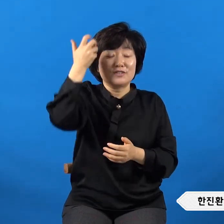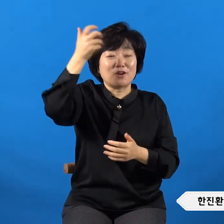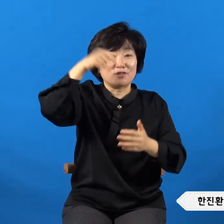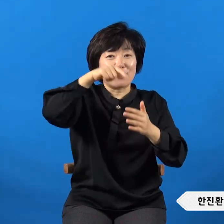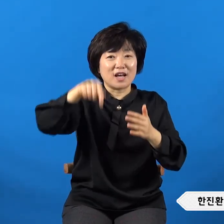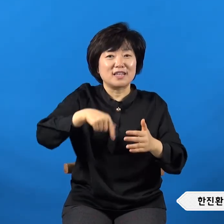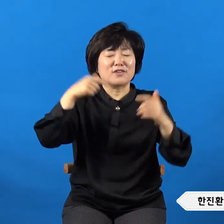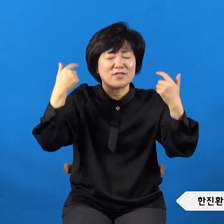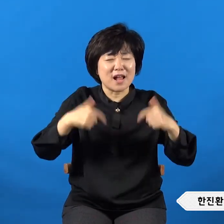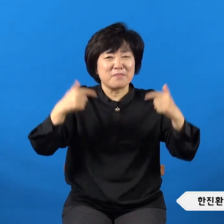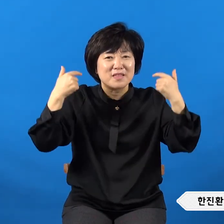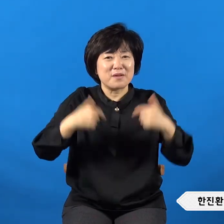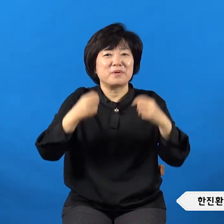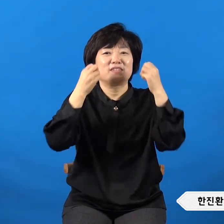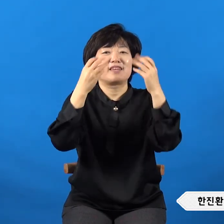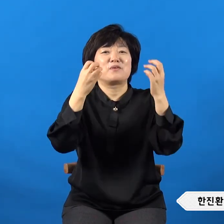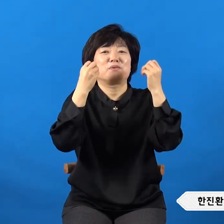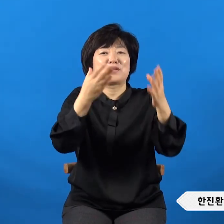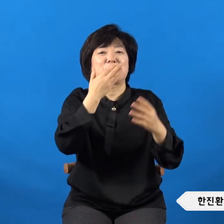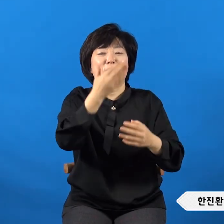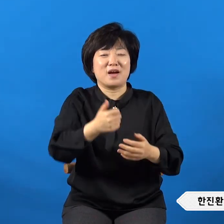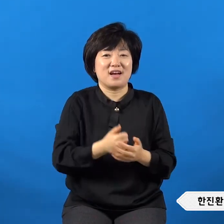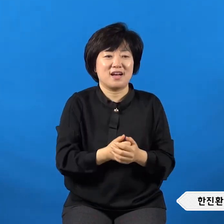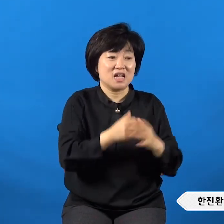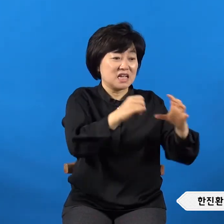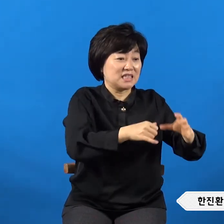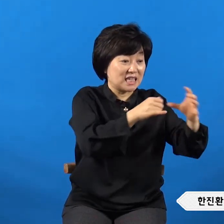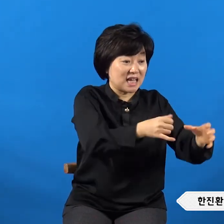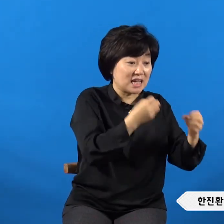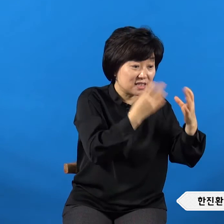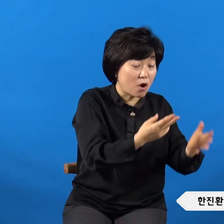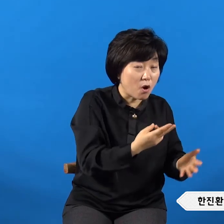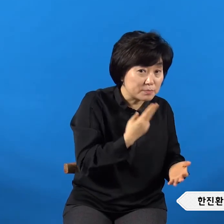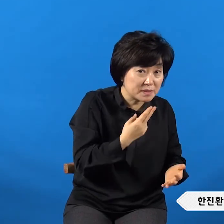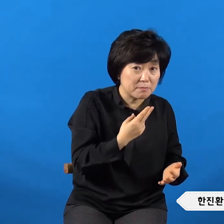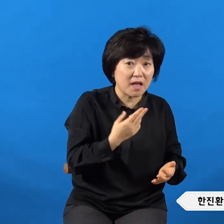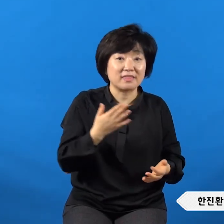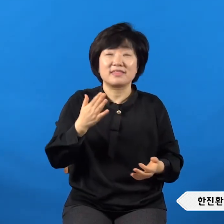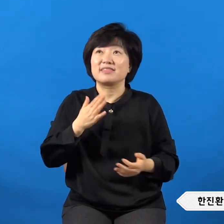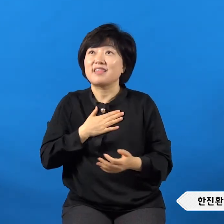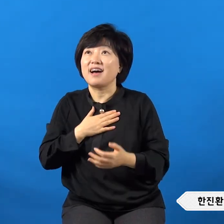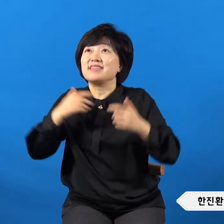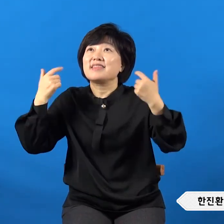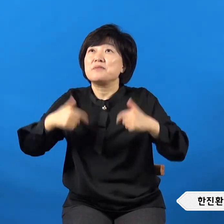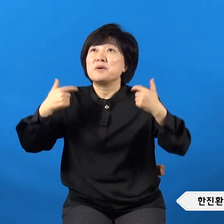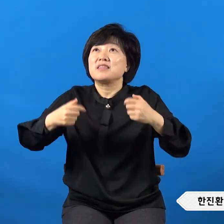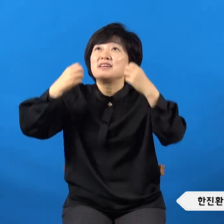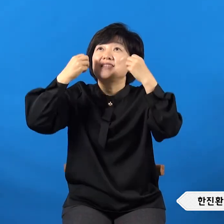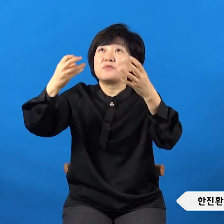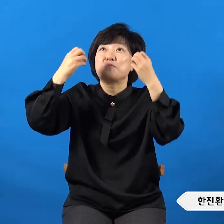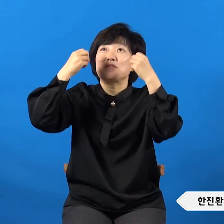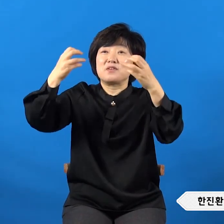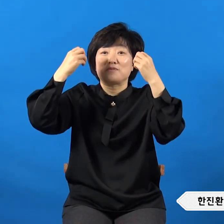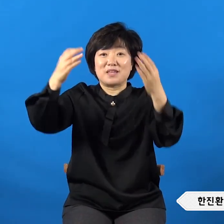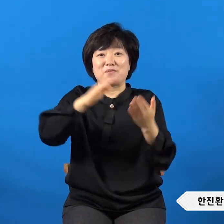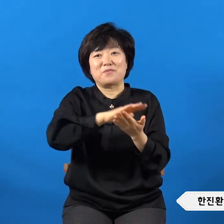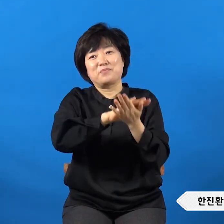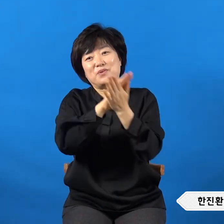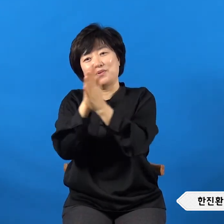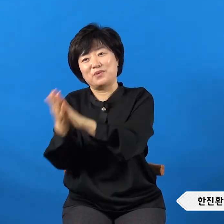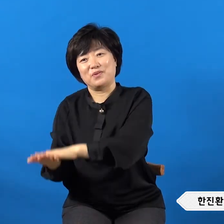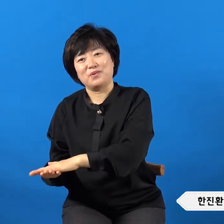나는 날마다 새로워지는데요, 세상에는 새로운 것이 없지만 대신에 내가 날마다 청춘처럼